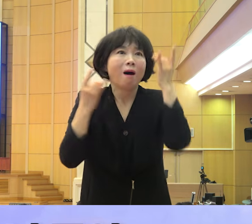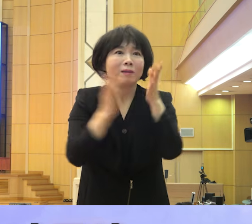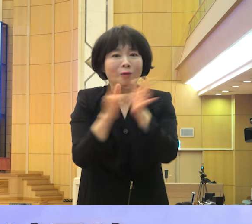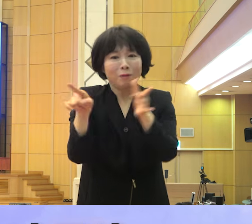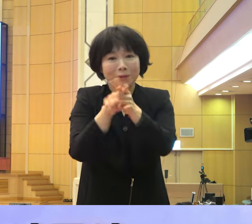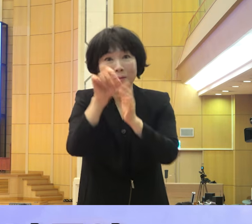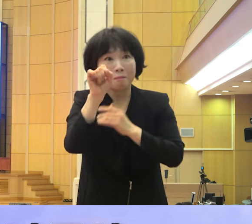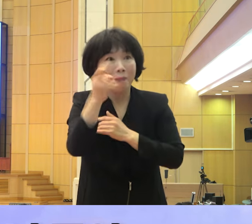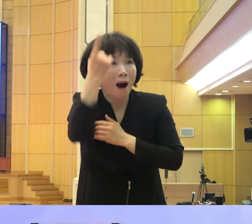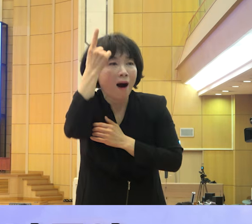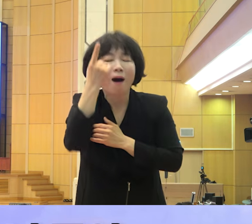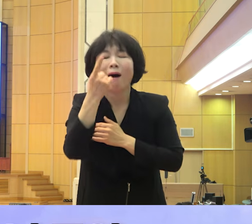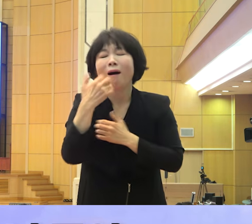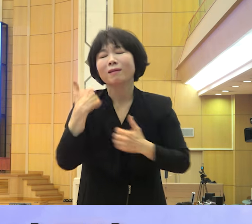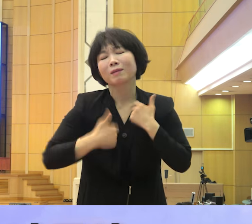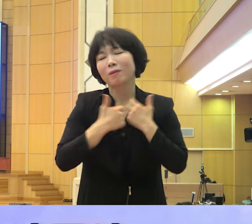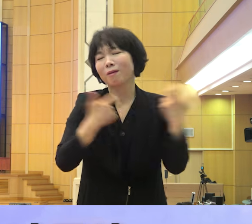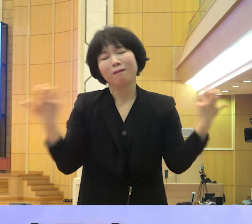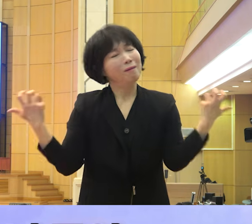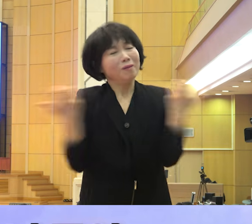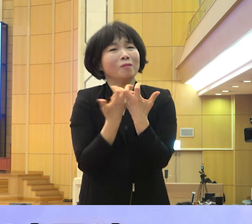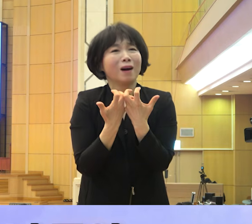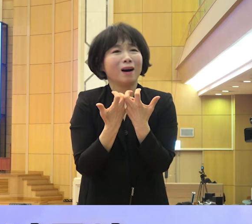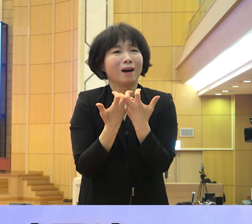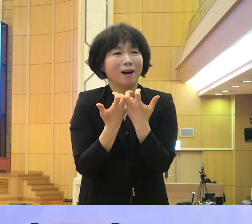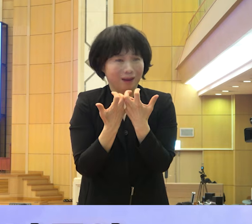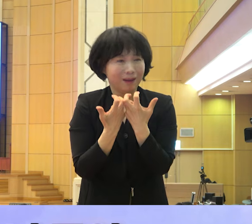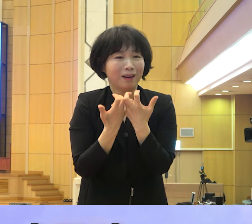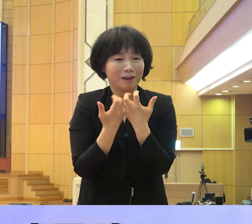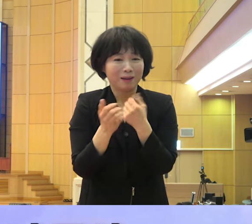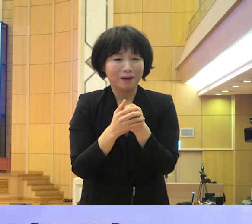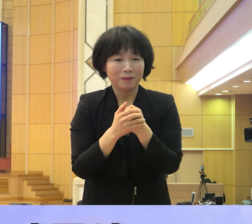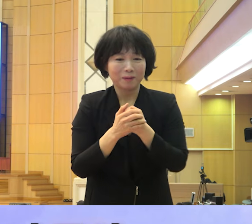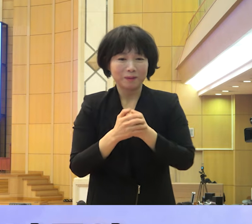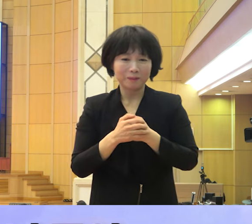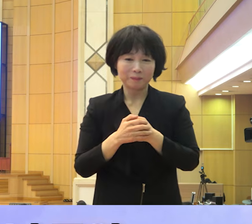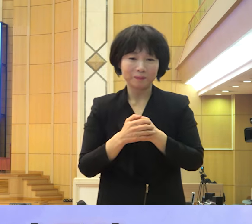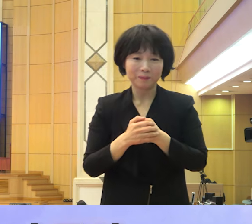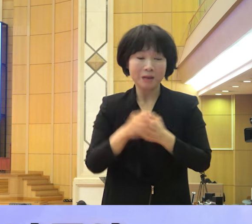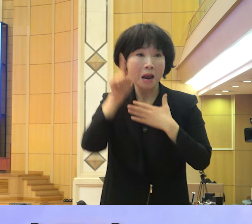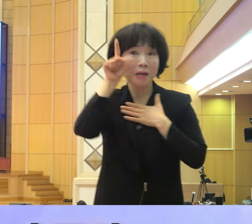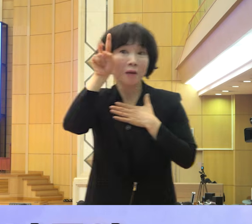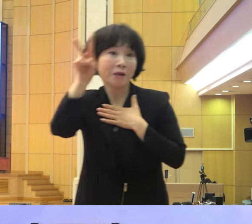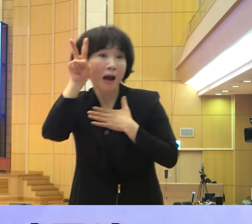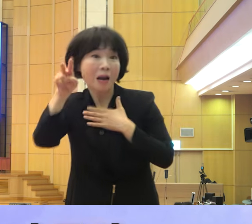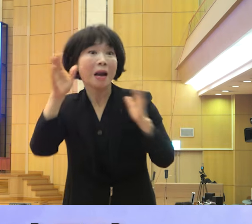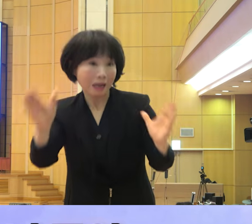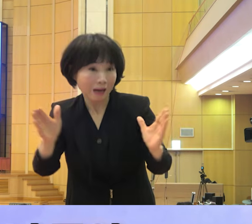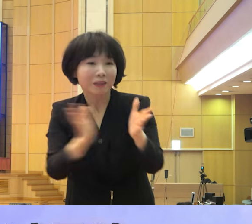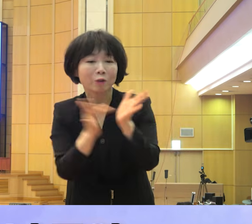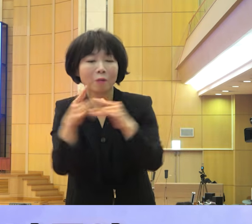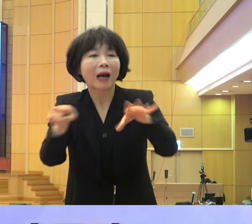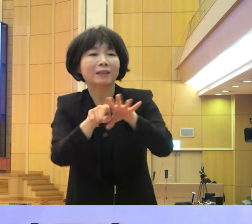더욱 많아. 그 여자에게 말하기에 이틀 동안 예수님께 직접 말씀을 듣고 난 후에 뭐라고